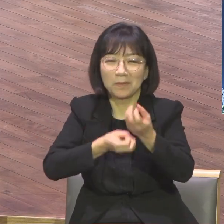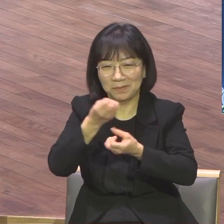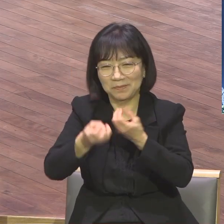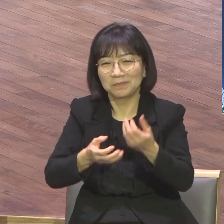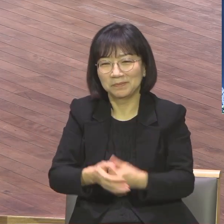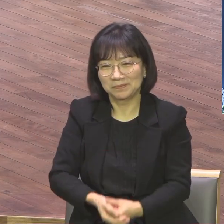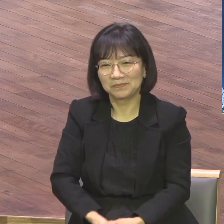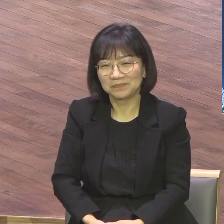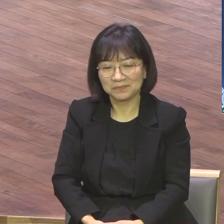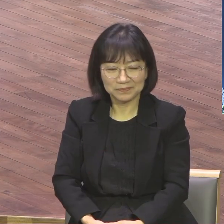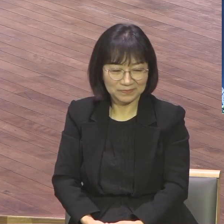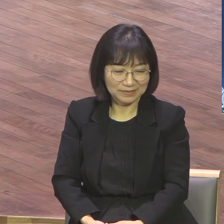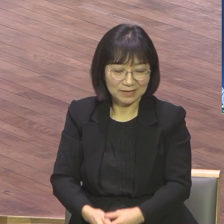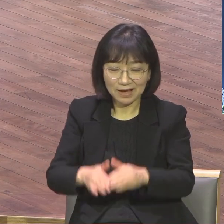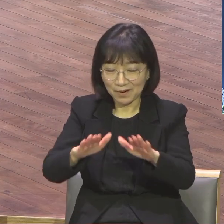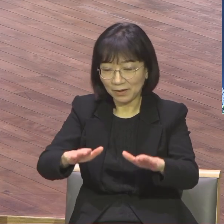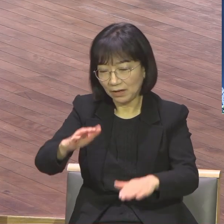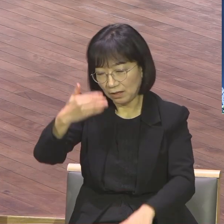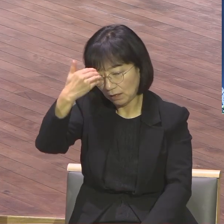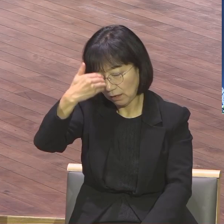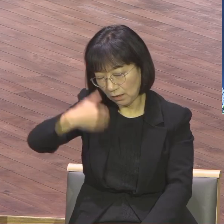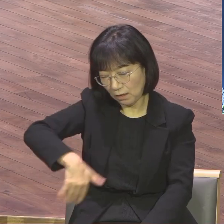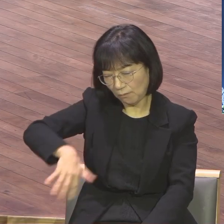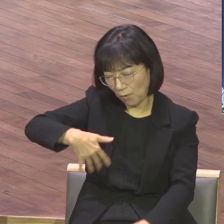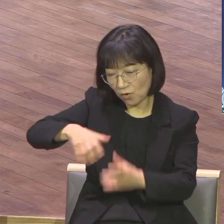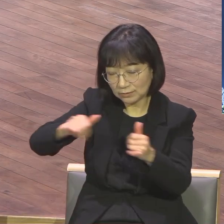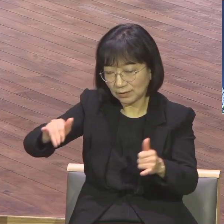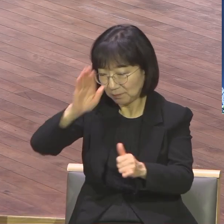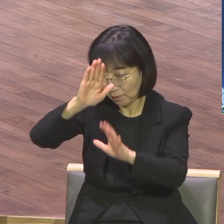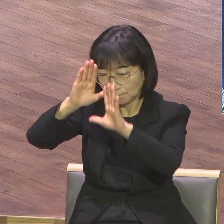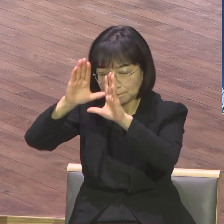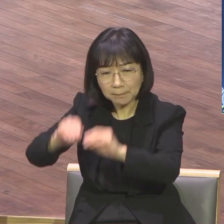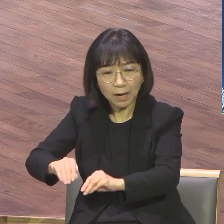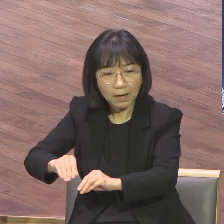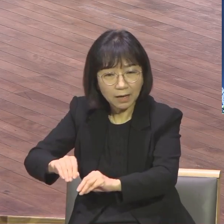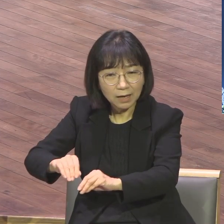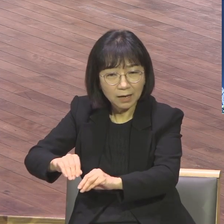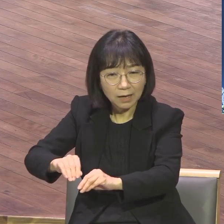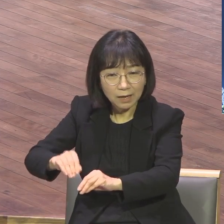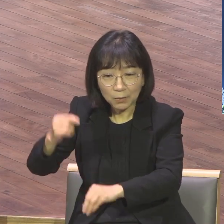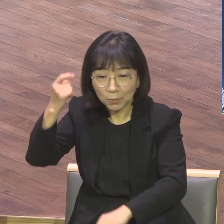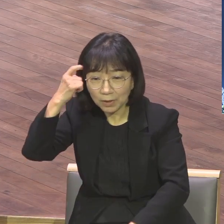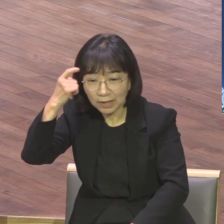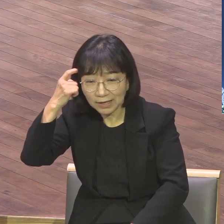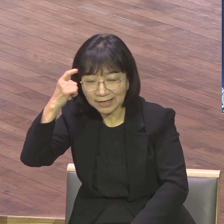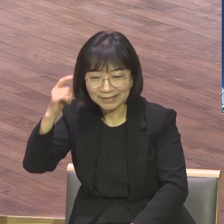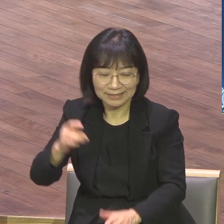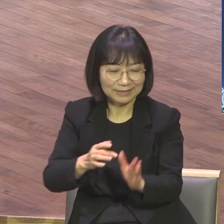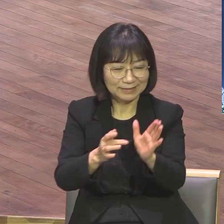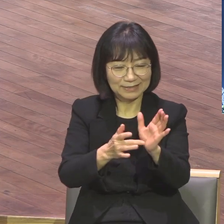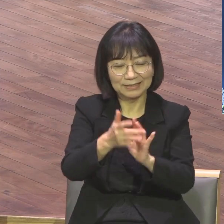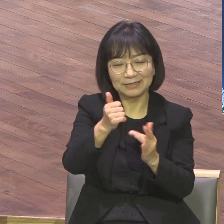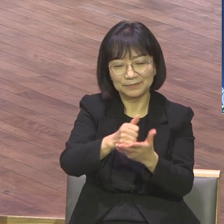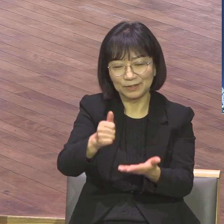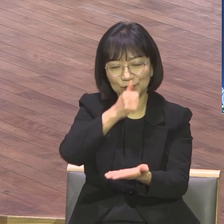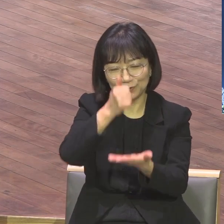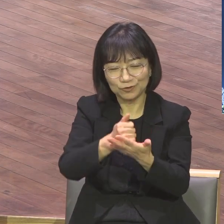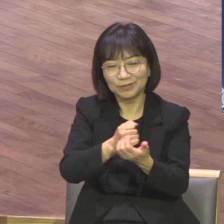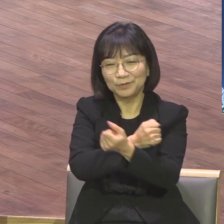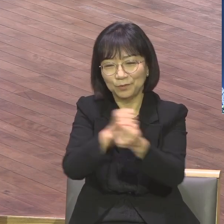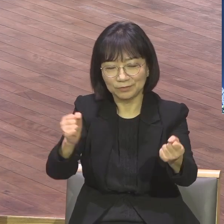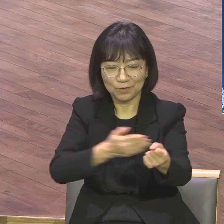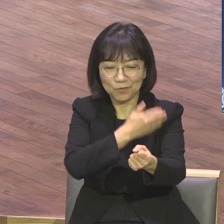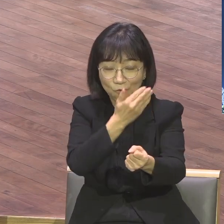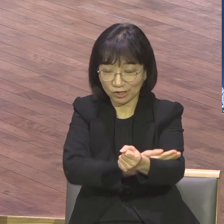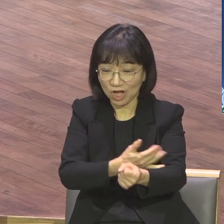예수님께서 중풍병자의 질병을 치유하신 것은 예수님께서 뭐요? 죄를 사하는 권세가